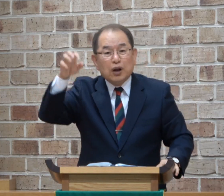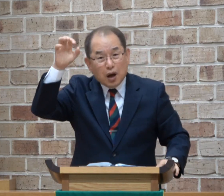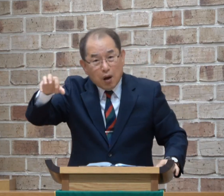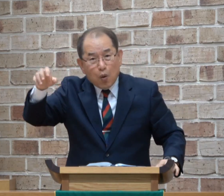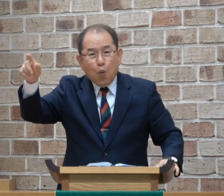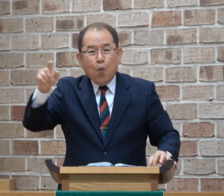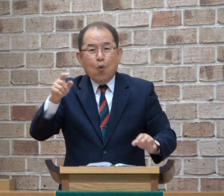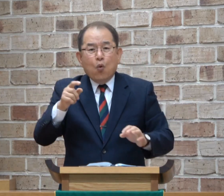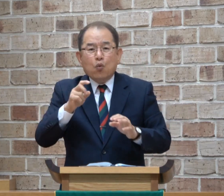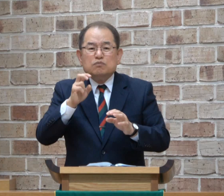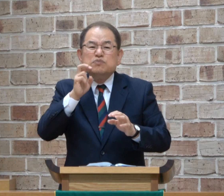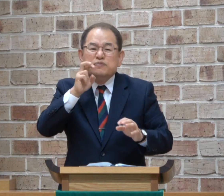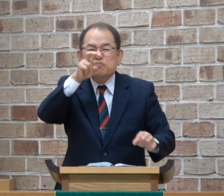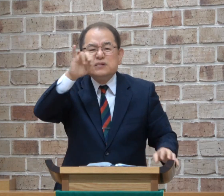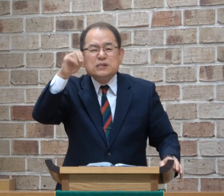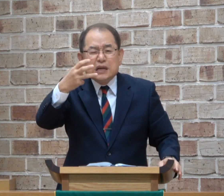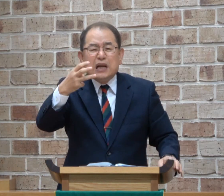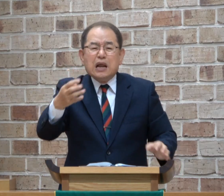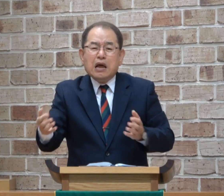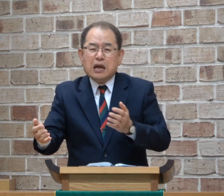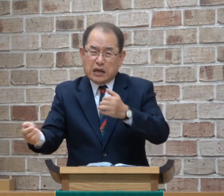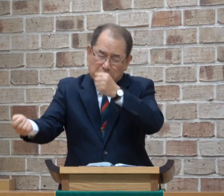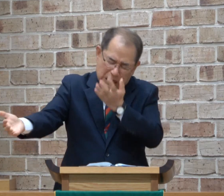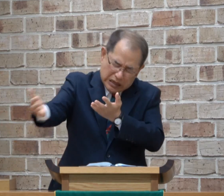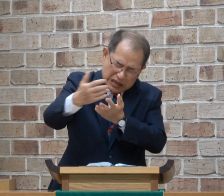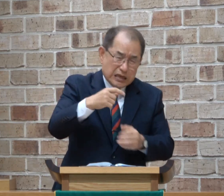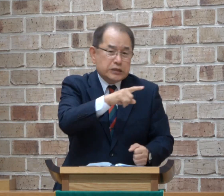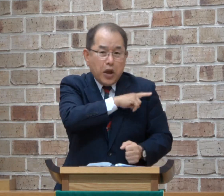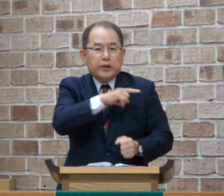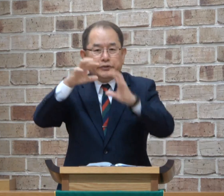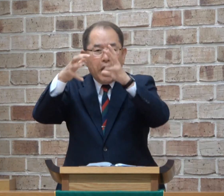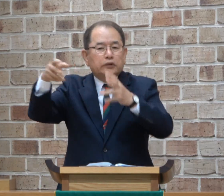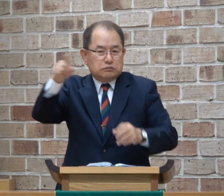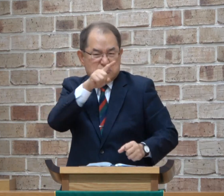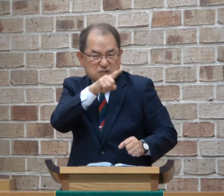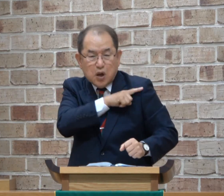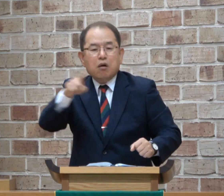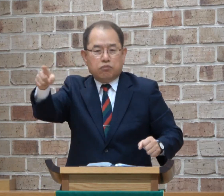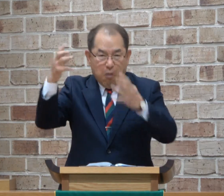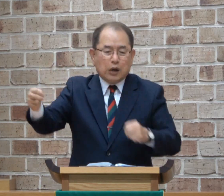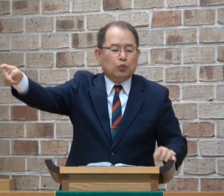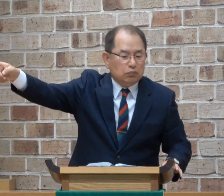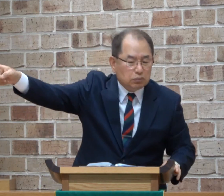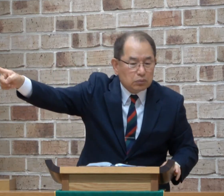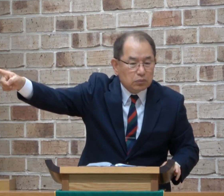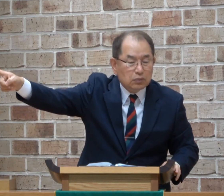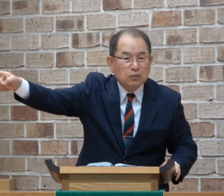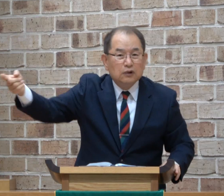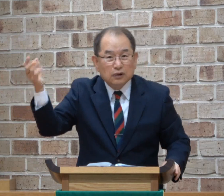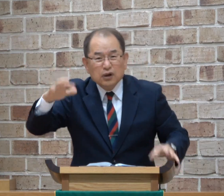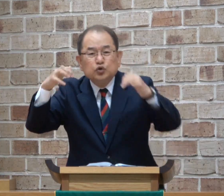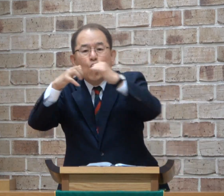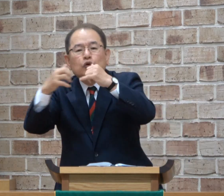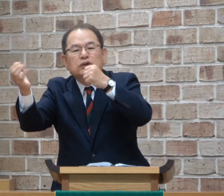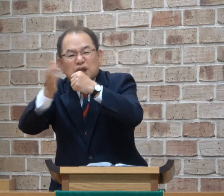우크라이나에 밀이 굉장히 많이 생산이 되는데 정말 세계에서 많은 양을 생산하는데 전쟁 때문에